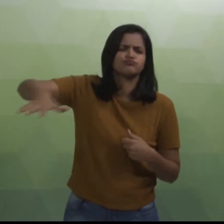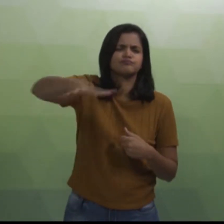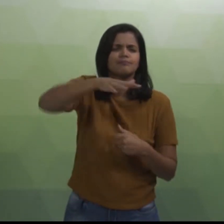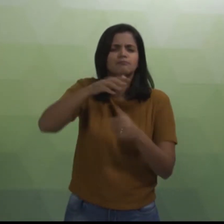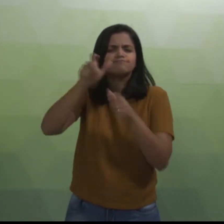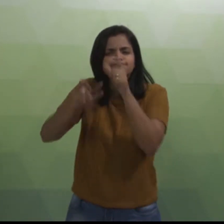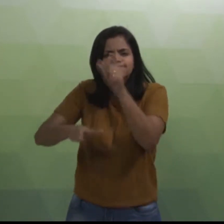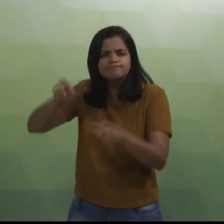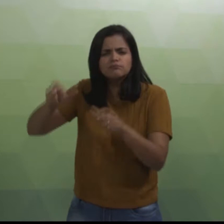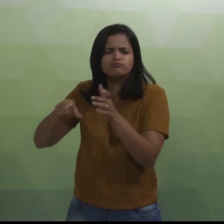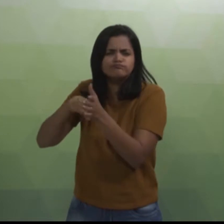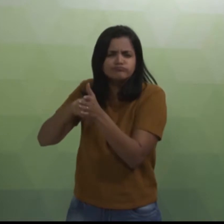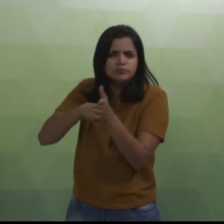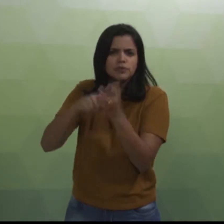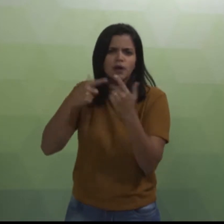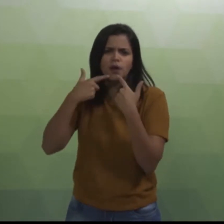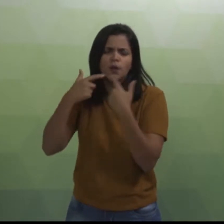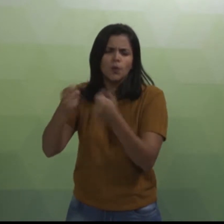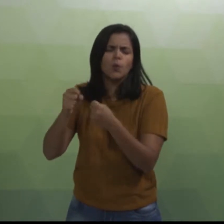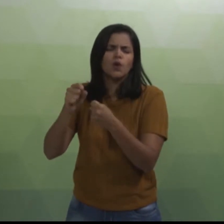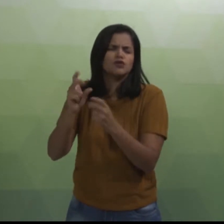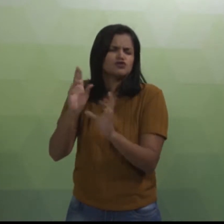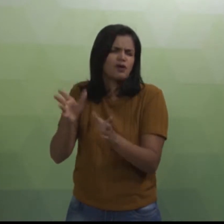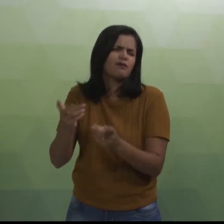na área da linguística, várias foram as pesquisas